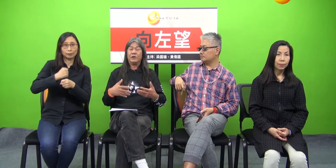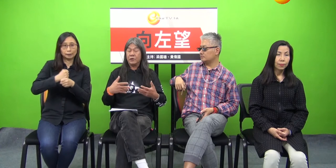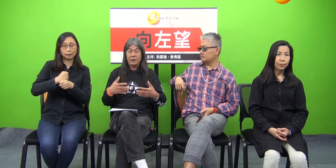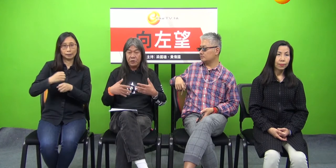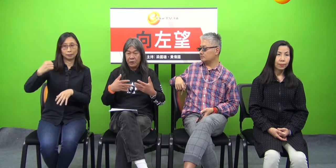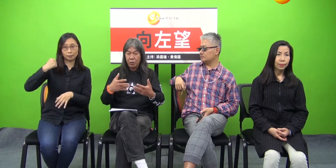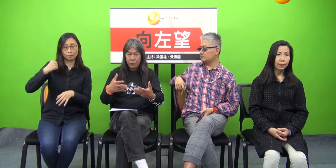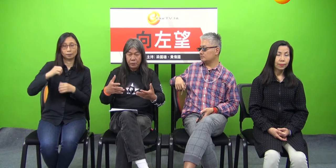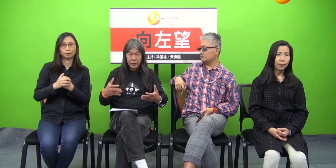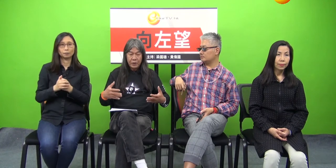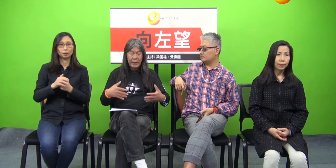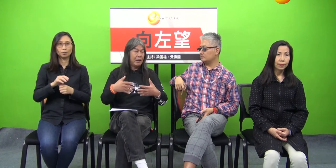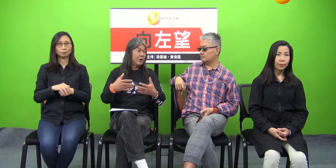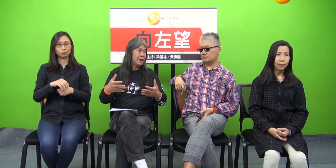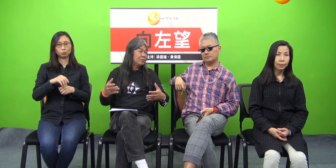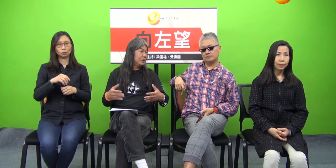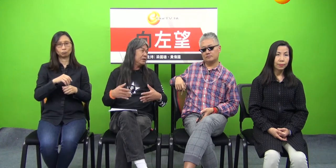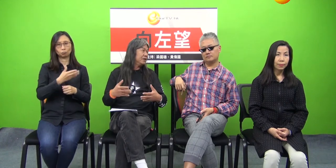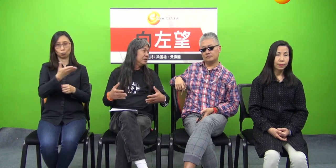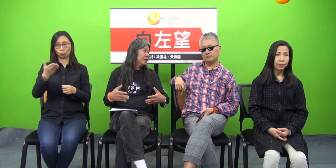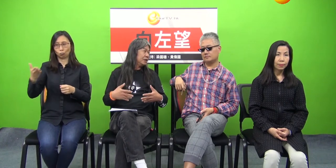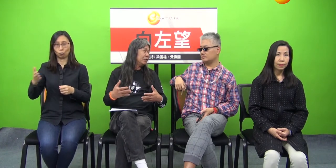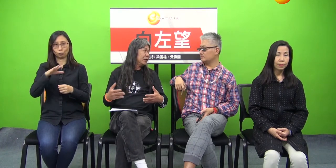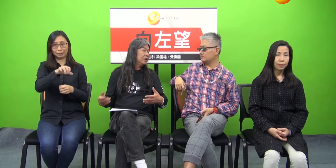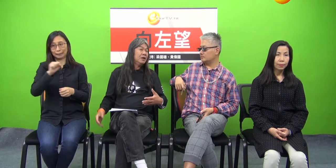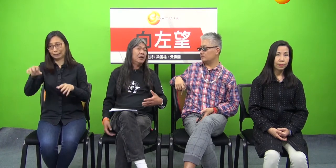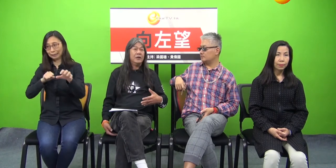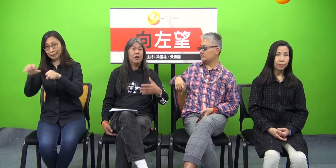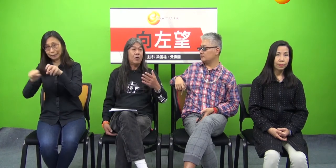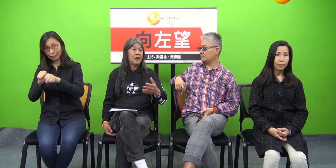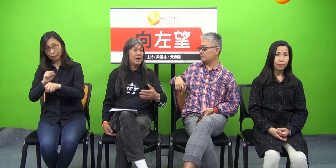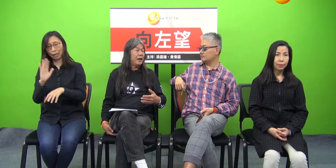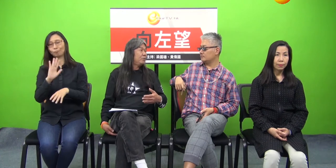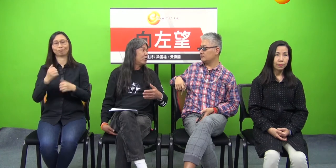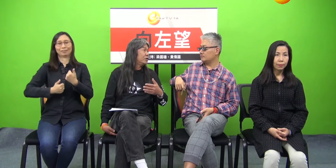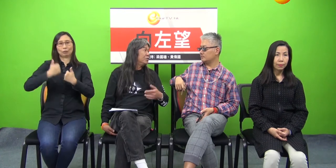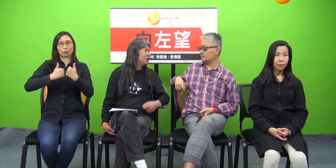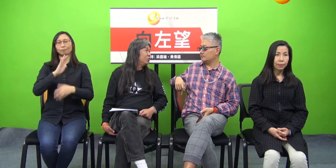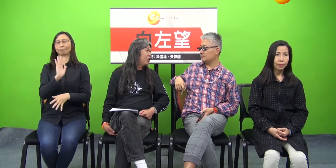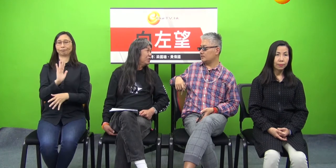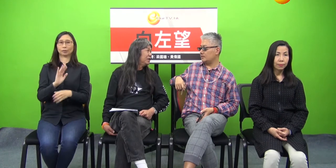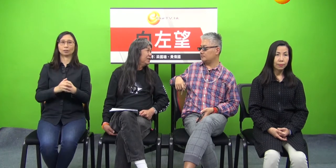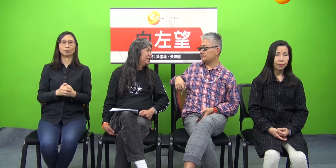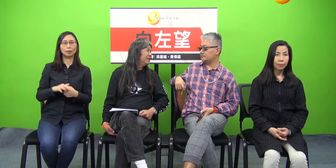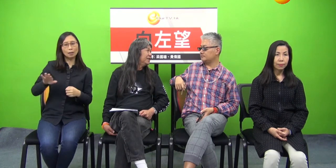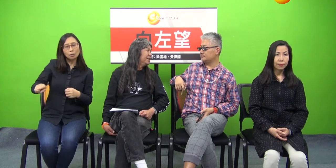要為了爭奪一些很稀有的產品而鬥爭，而這個國家機器逐漸消亡，